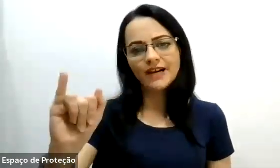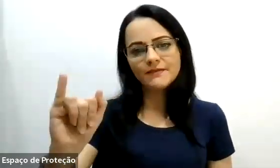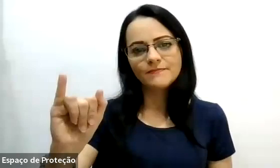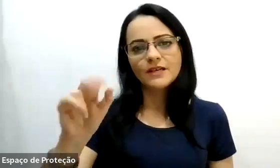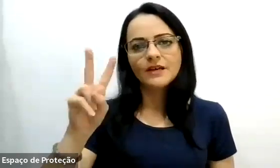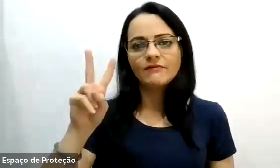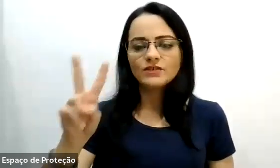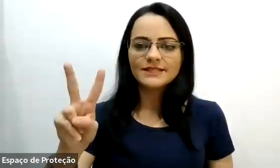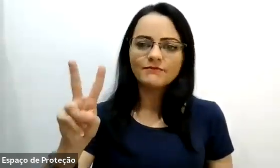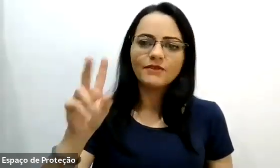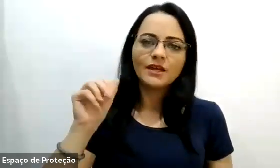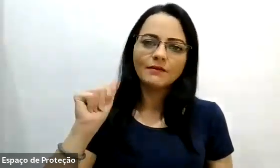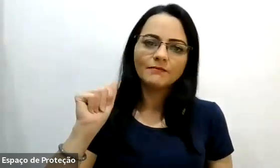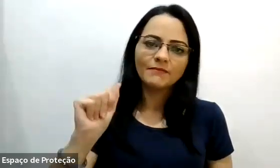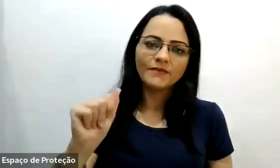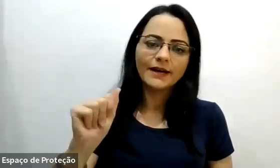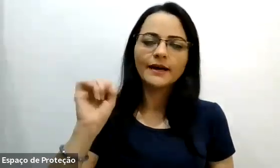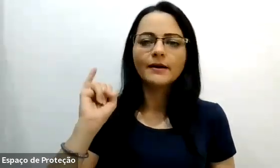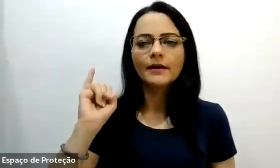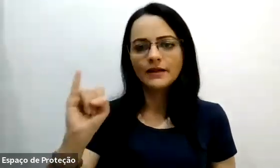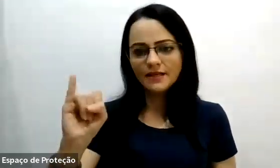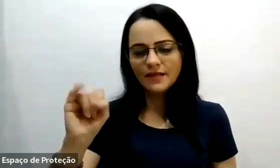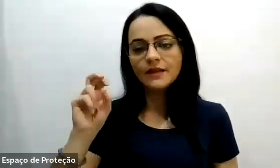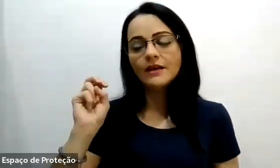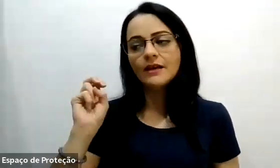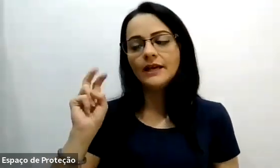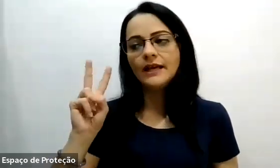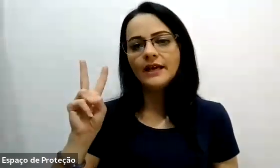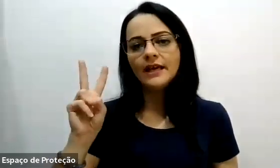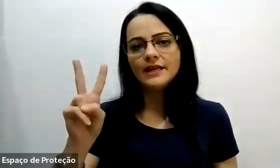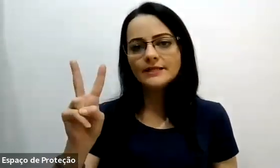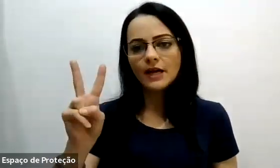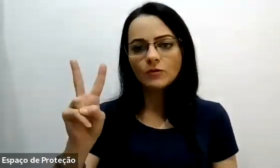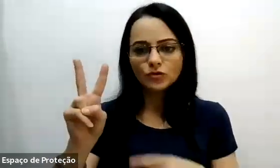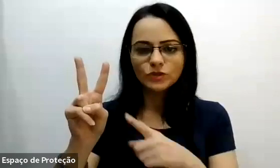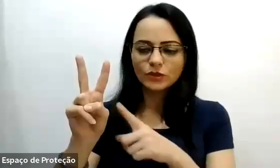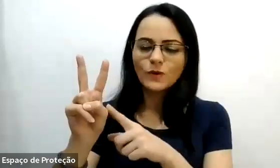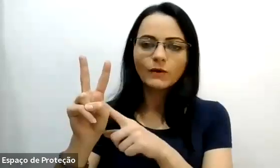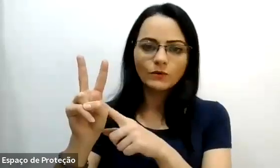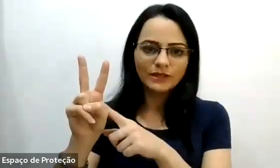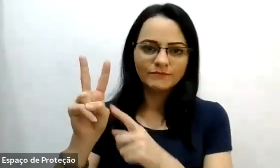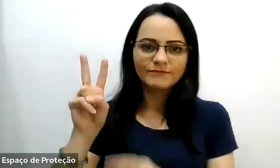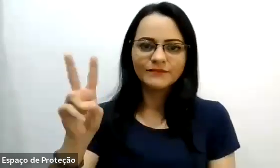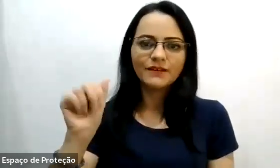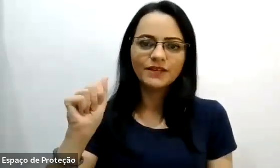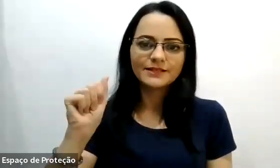vai. Ao invés de fazer V, A, I, eles acabam juntando o A com o I. Aí fica assim,